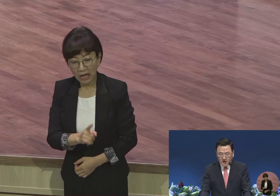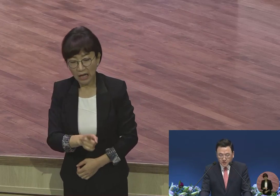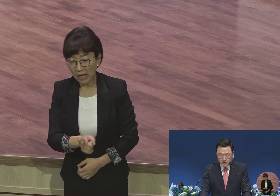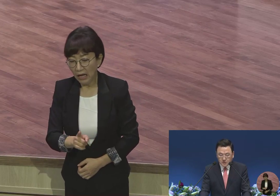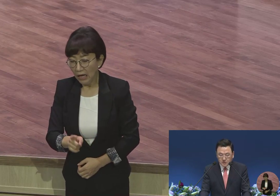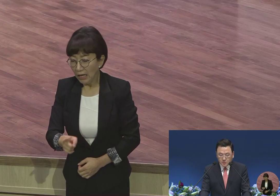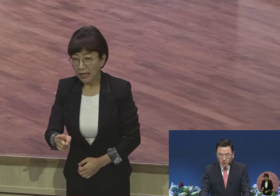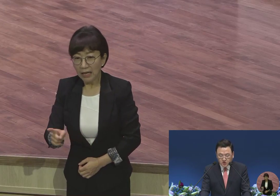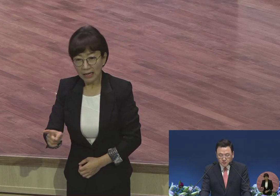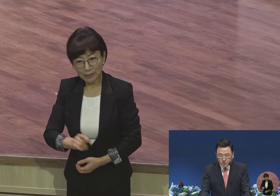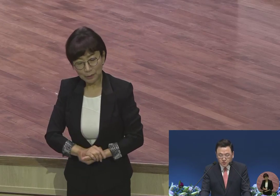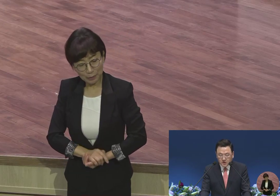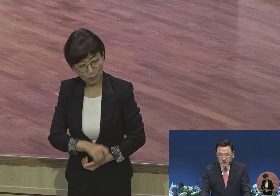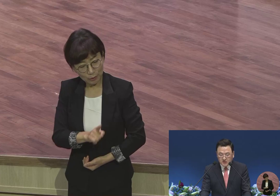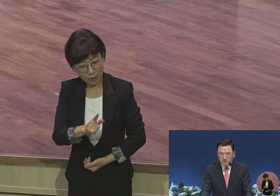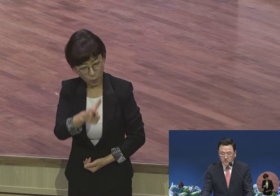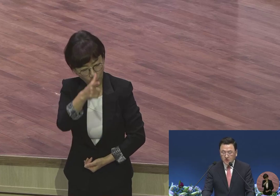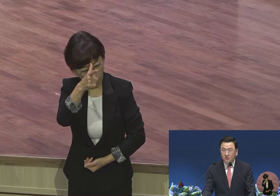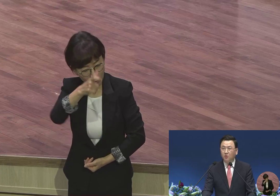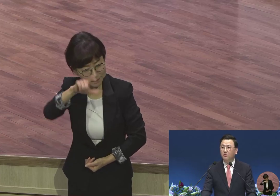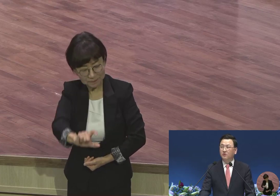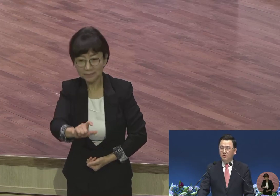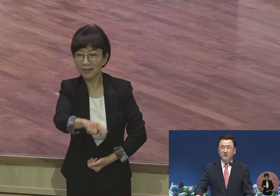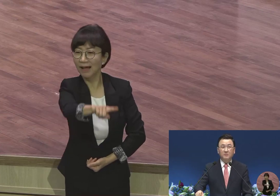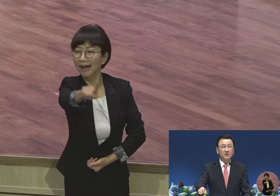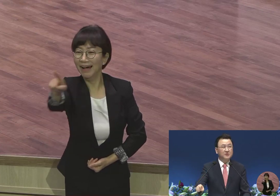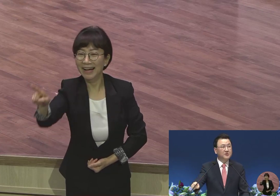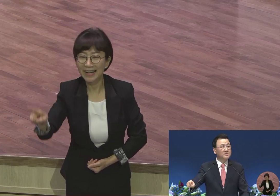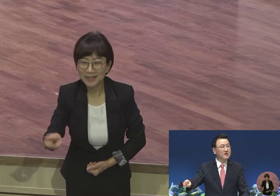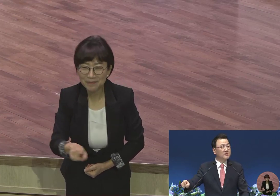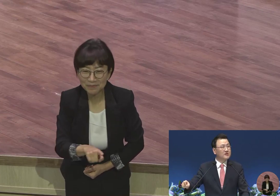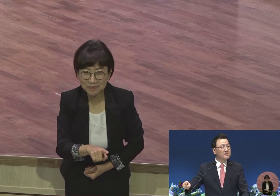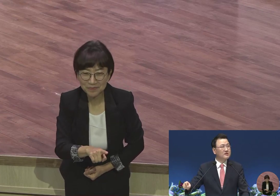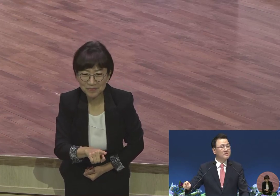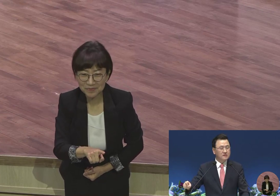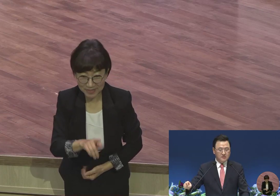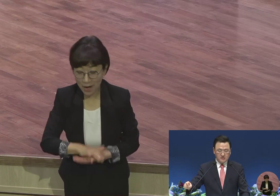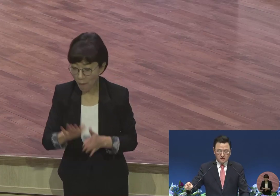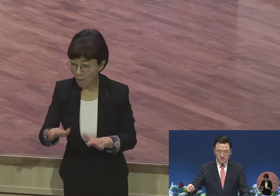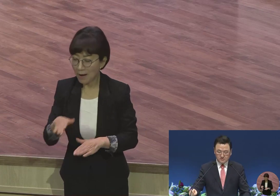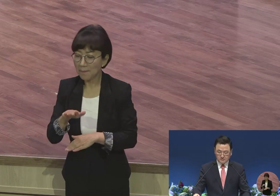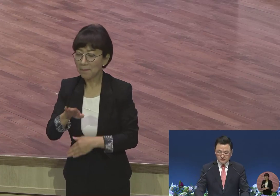애굽의 바로처럼 고집불통의 사람들이 모인 곳이 바로 그 현장.